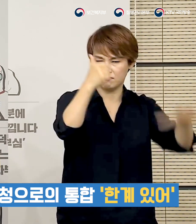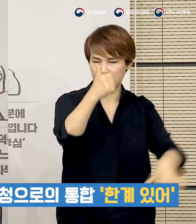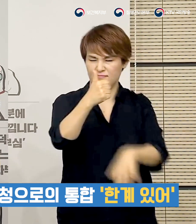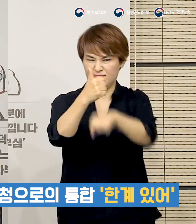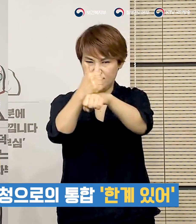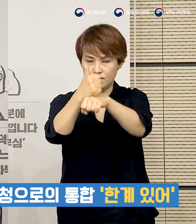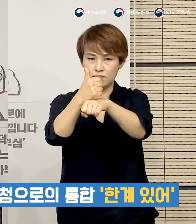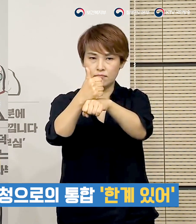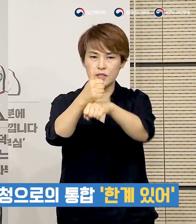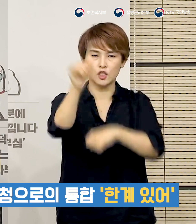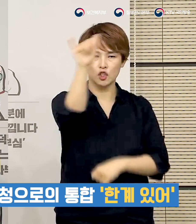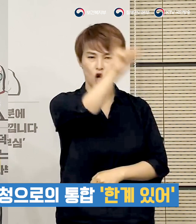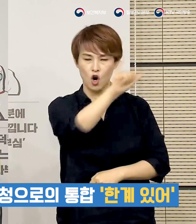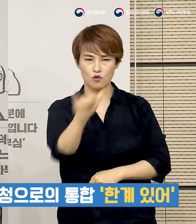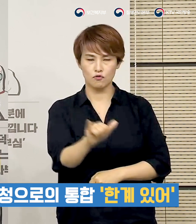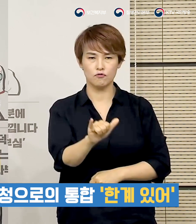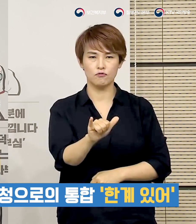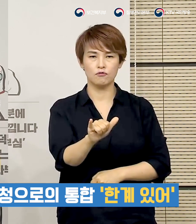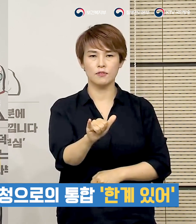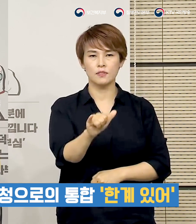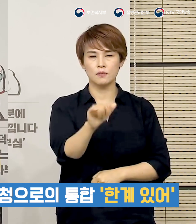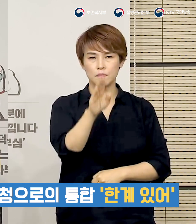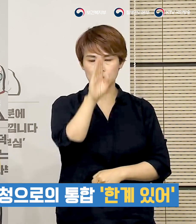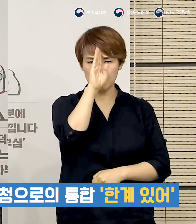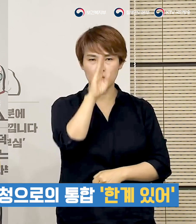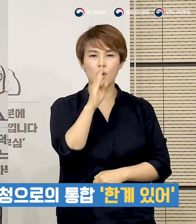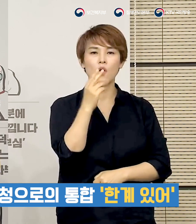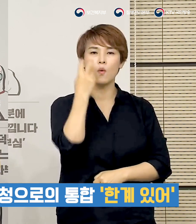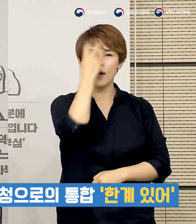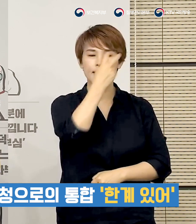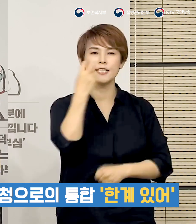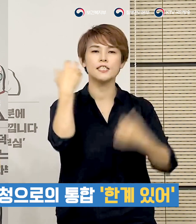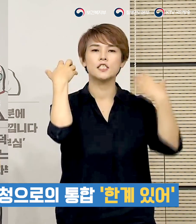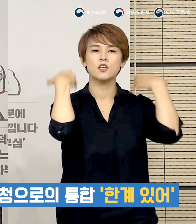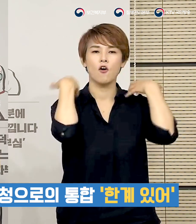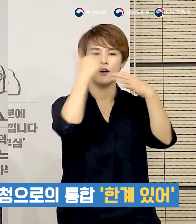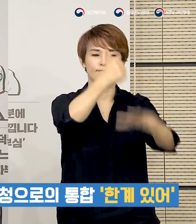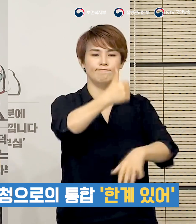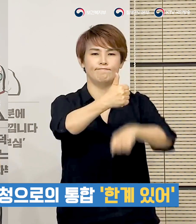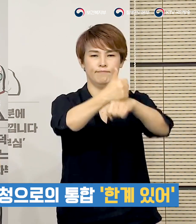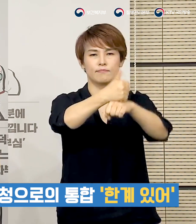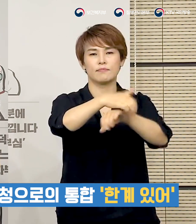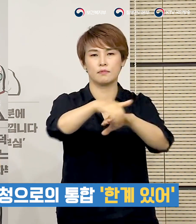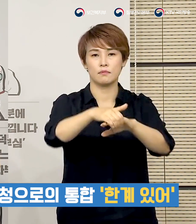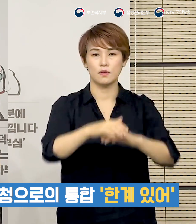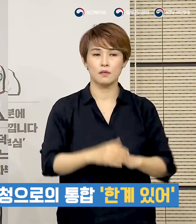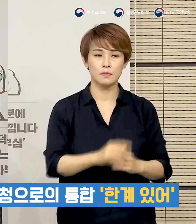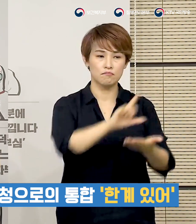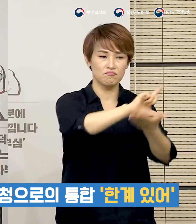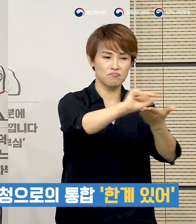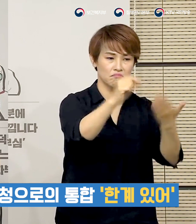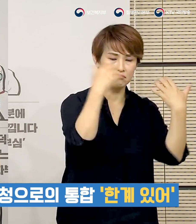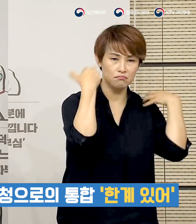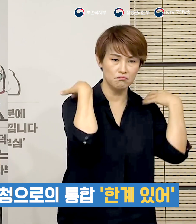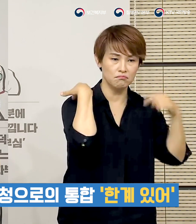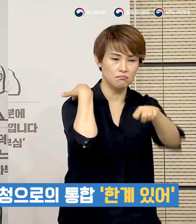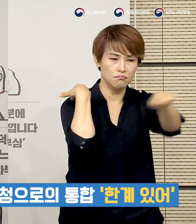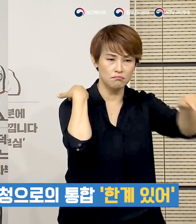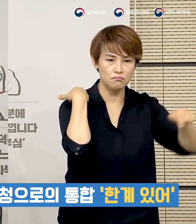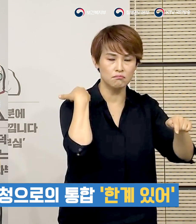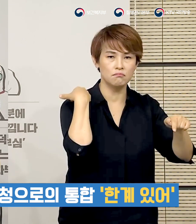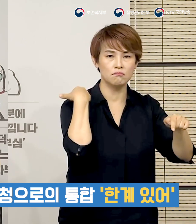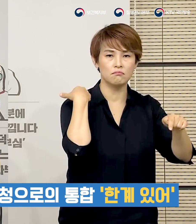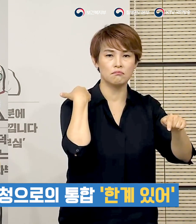전국적으로 질병관리청이 대응을 하게끔 하자는 얘기입니다. 이렇게 되면 지자체 쪽에서는 1차적 대응 권한이 없어지게 되고